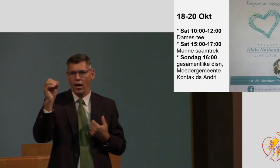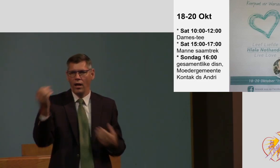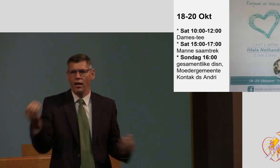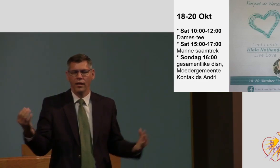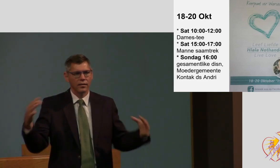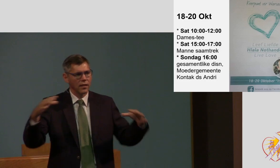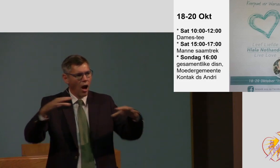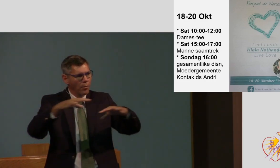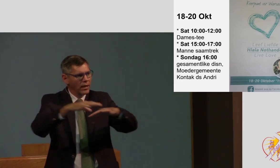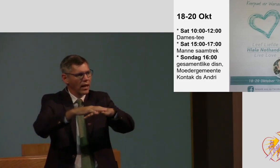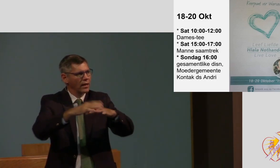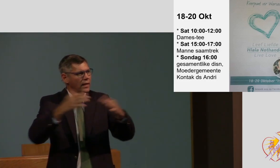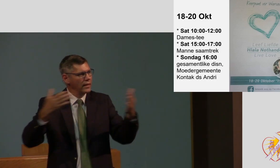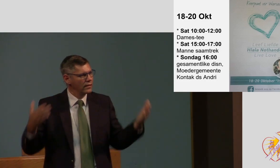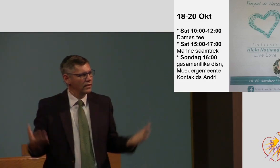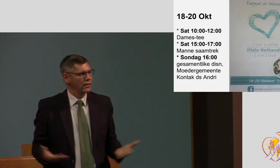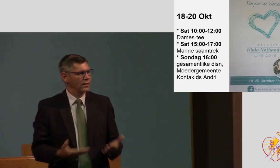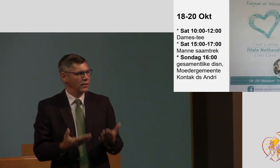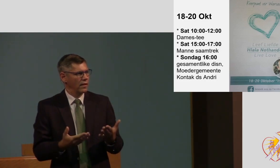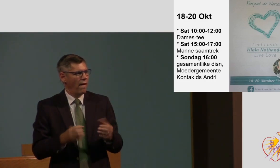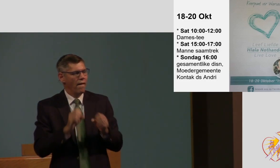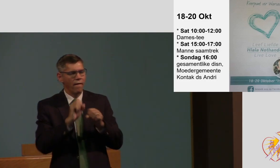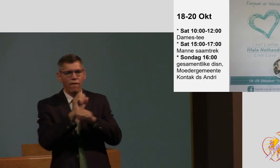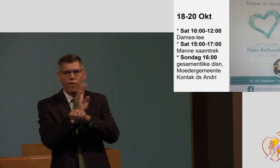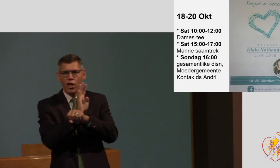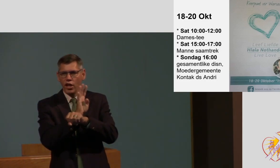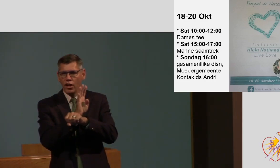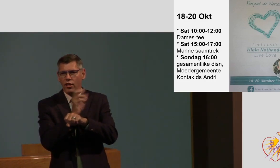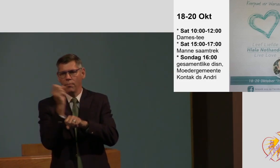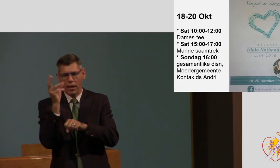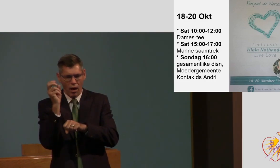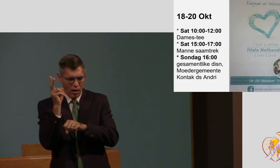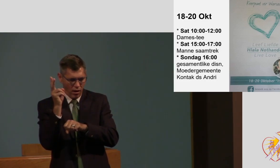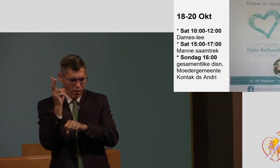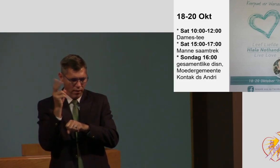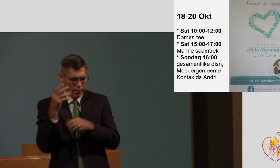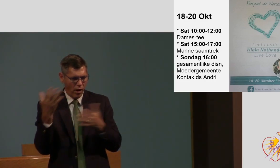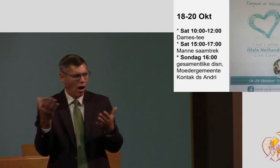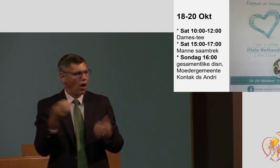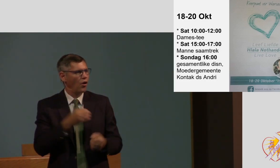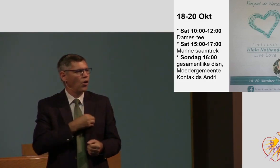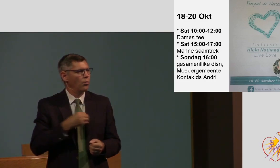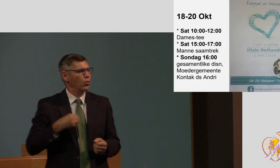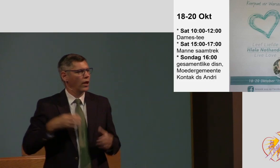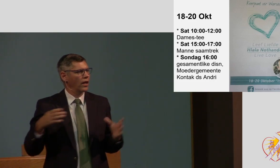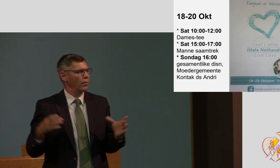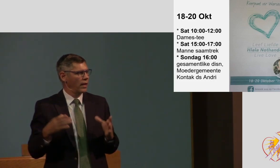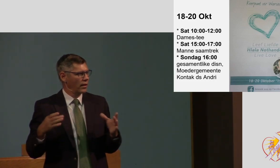gesamentlik diens, 4:00 die middag. Waar? moedergemeente.